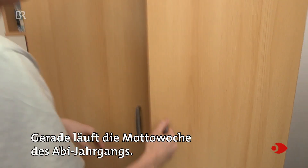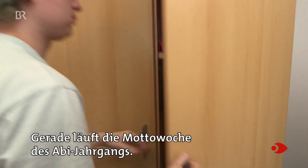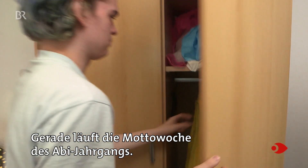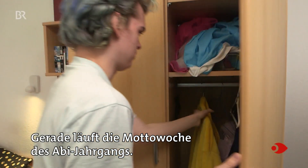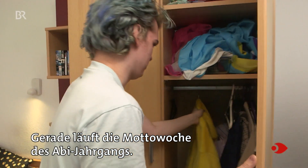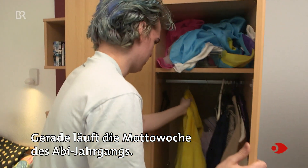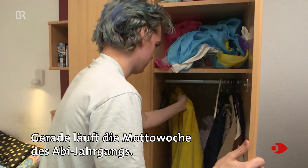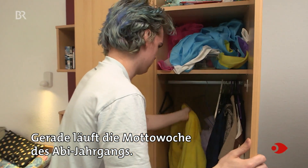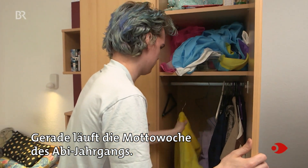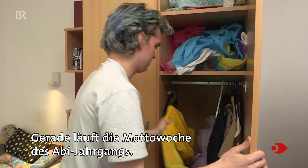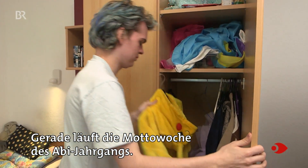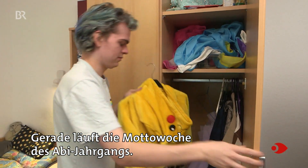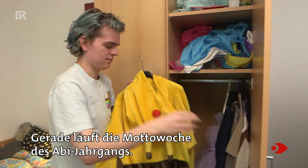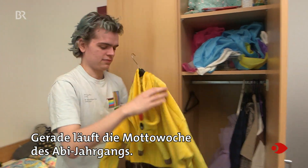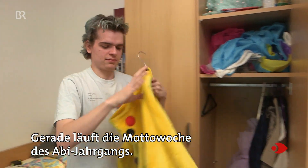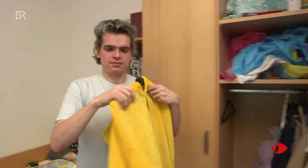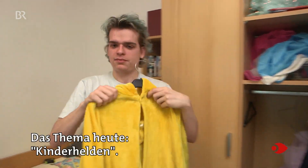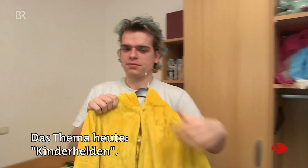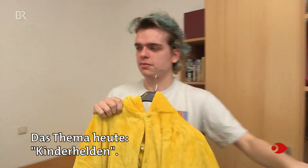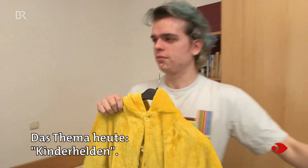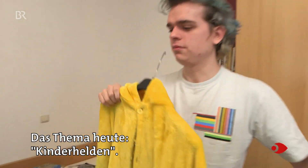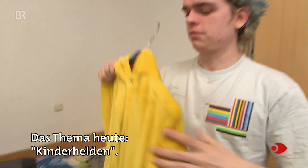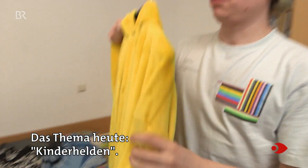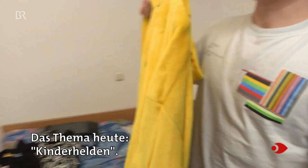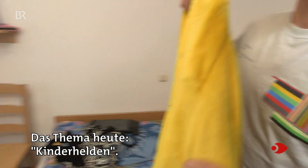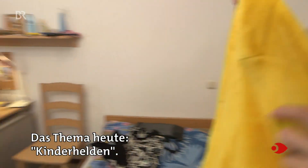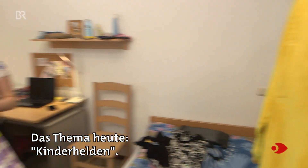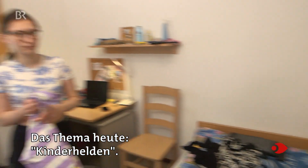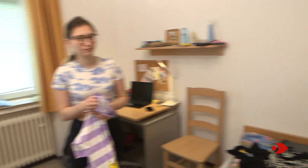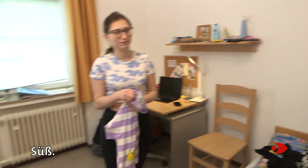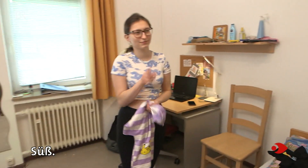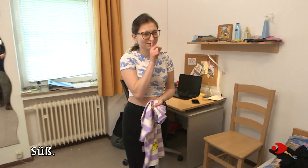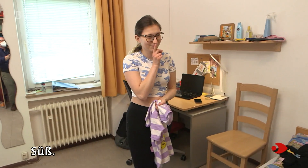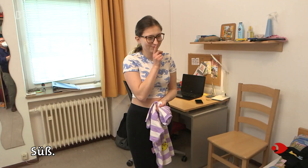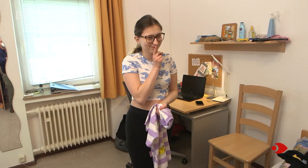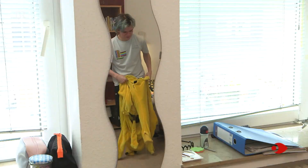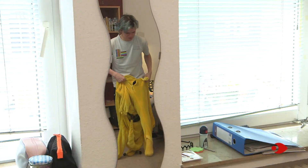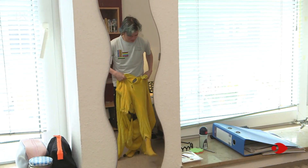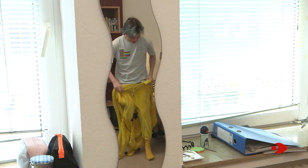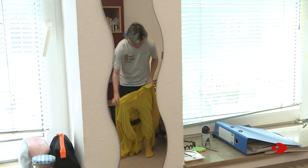Gerade läuft die Mottowoche des Abi-Jahrgangs. Das Thema heute? Kinderhelden. Süß.